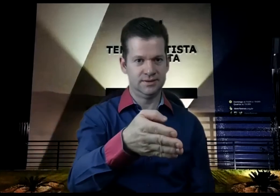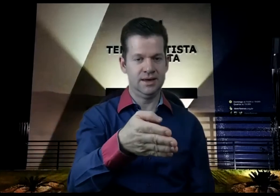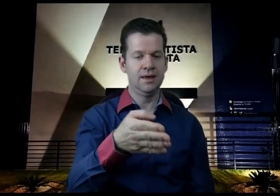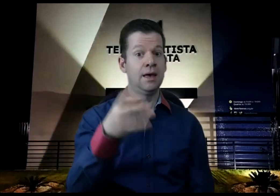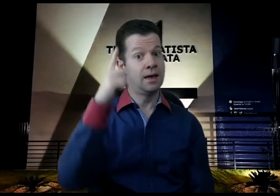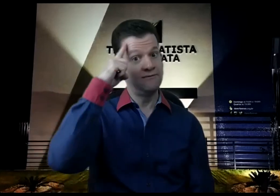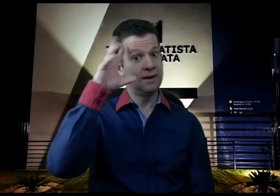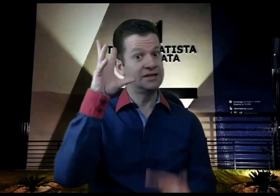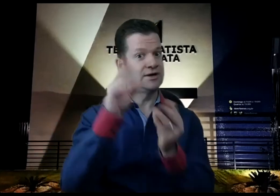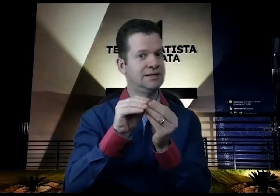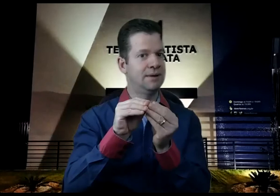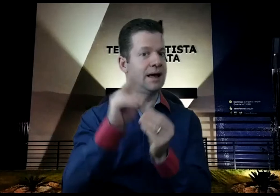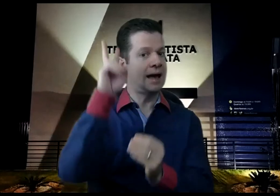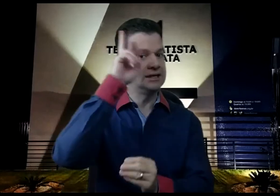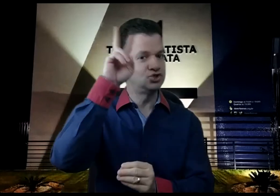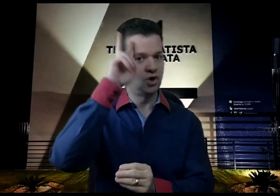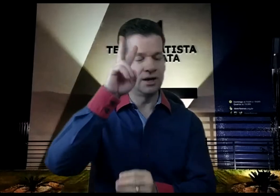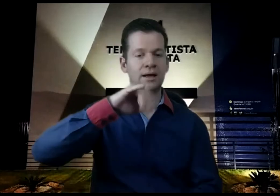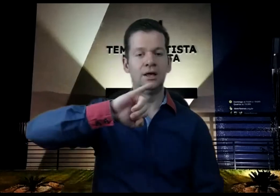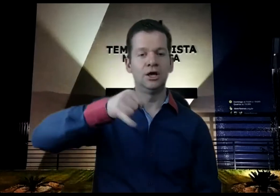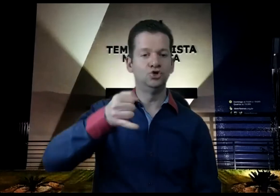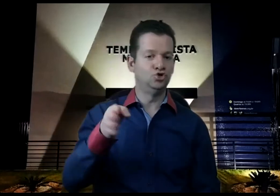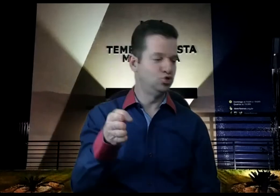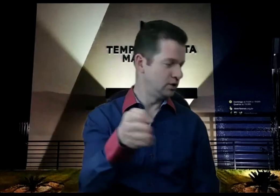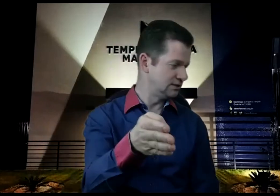Ok? Fica mais fácil lembrar a história. Jonas.